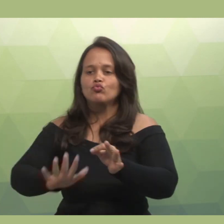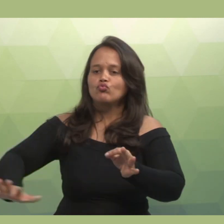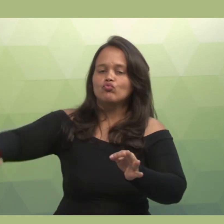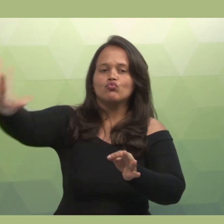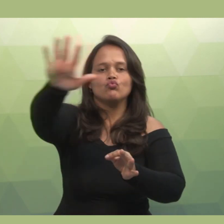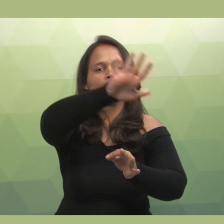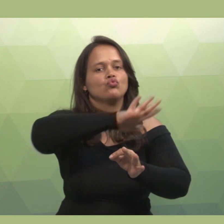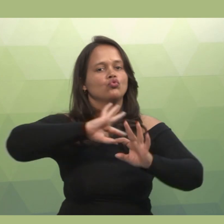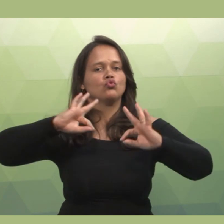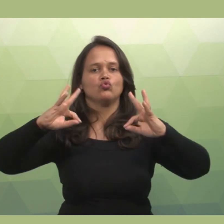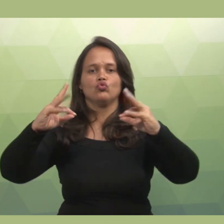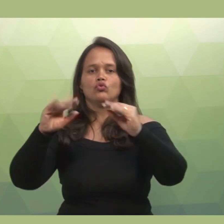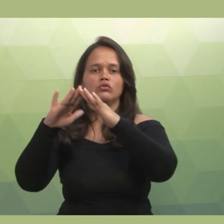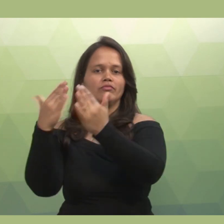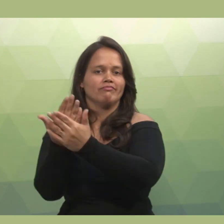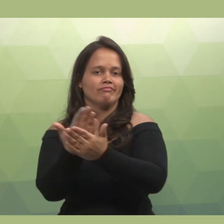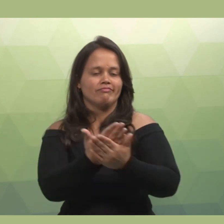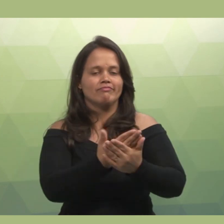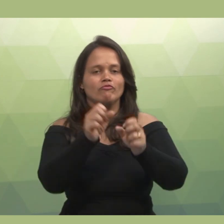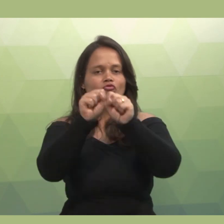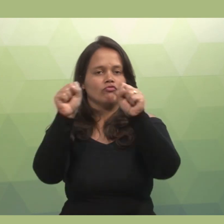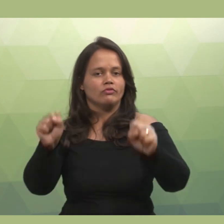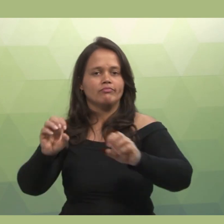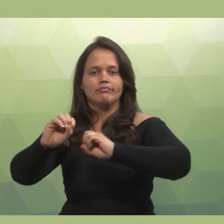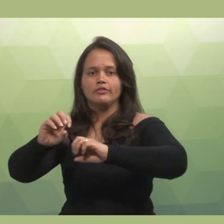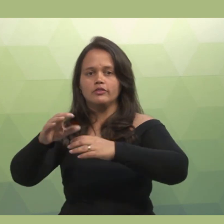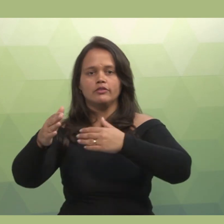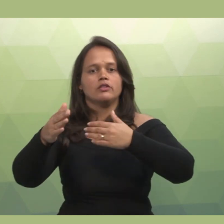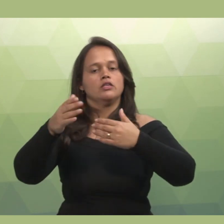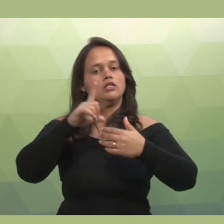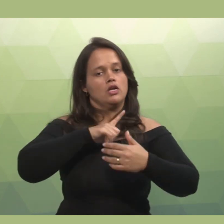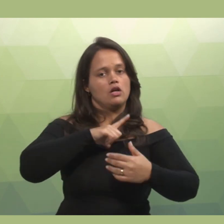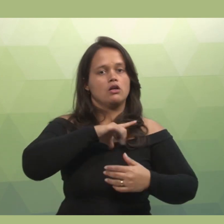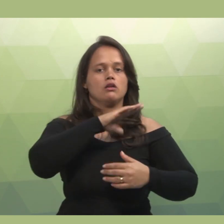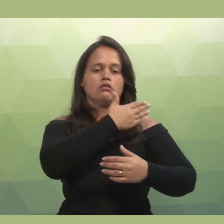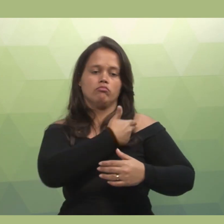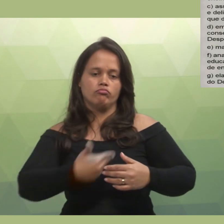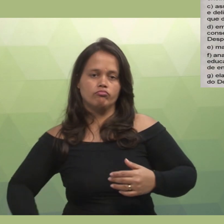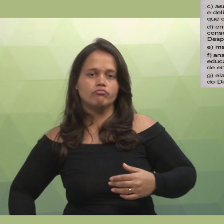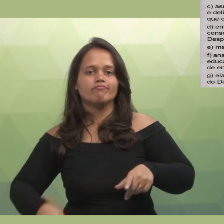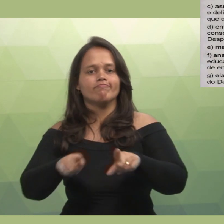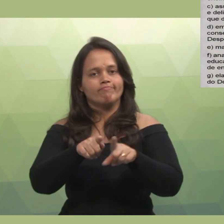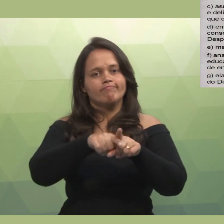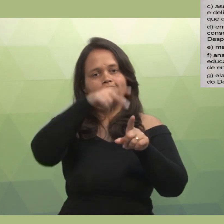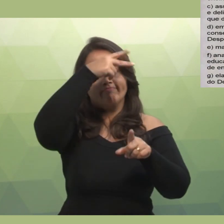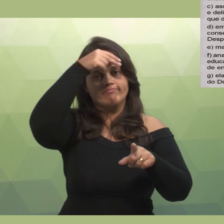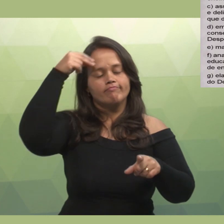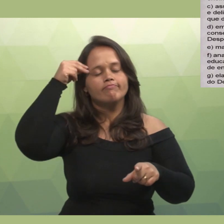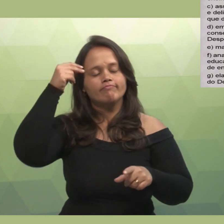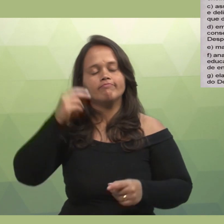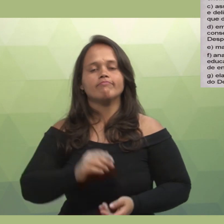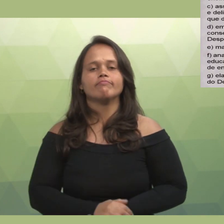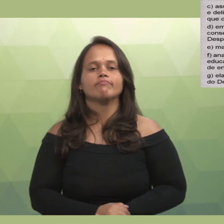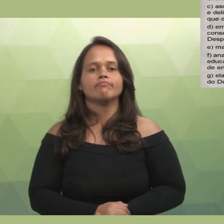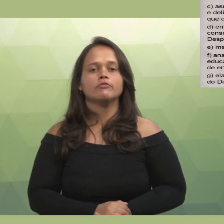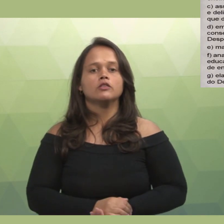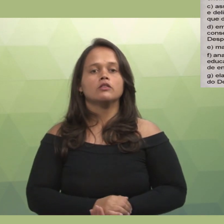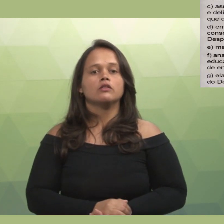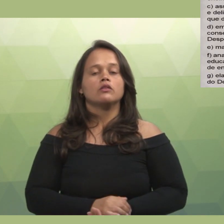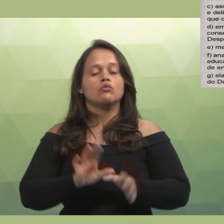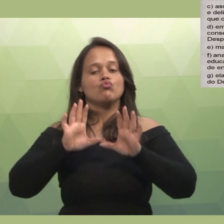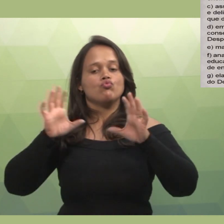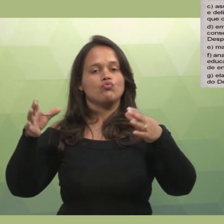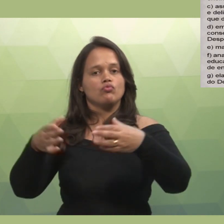ensino, abrangendo sistemas estaduais e sistemas municipais. O Conselho Nacional de